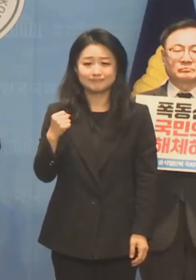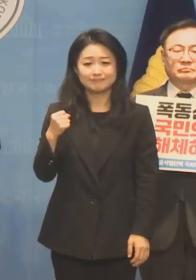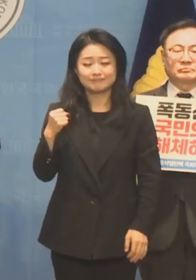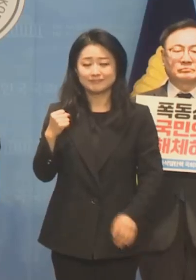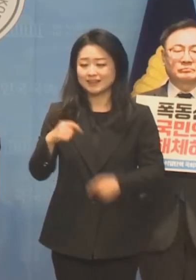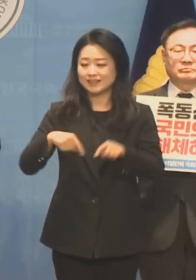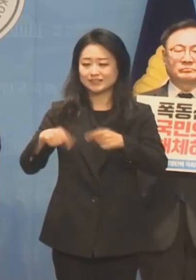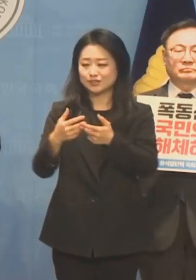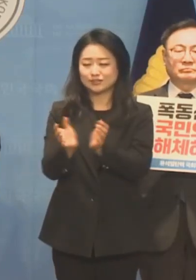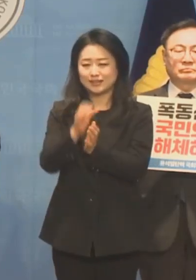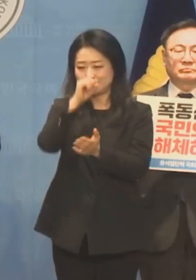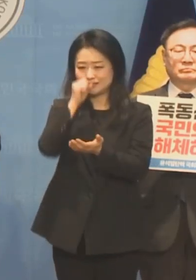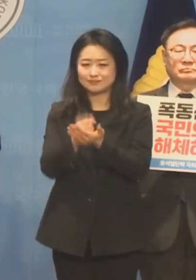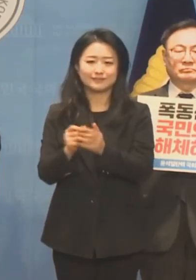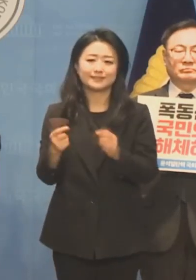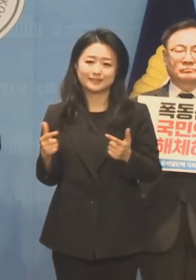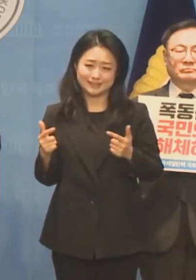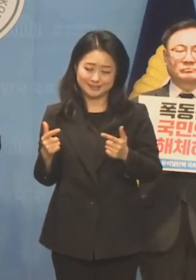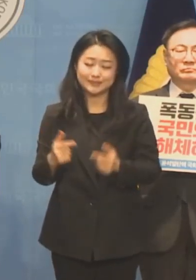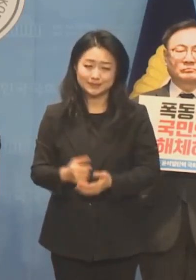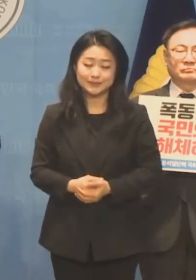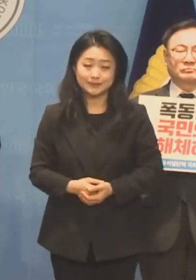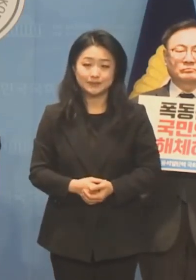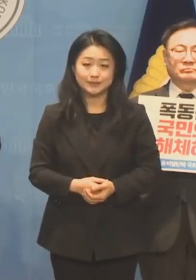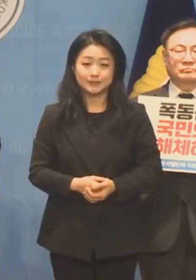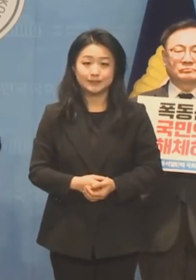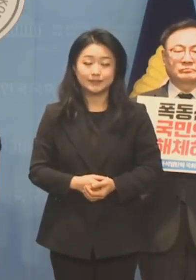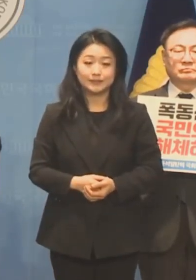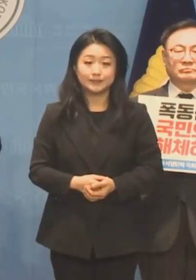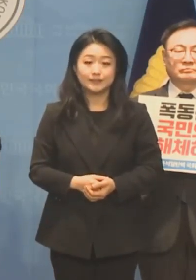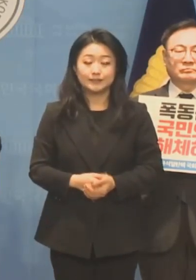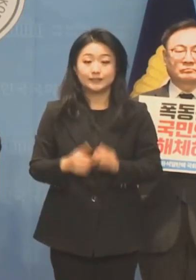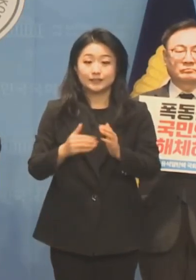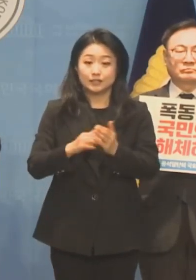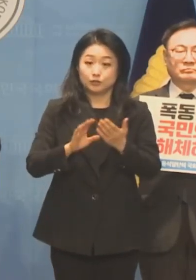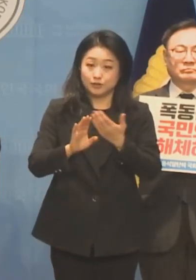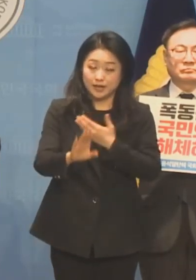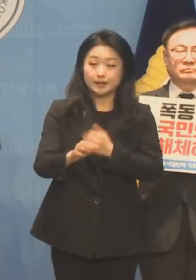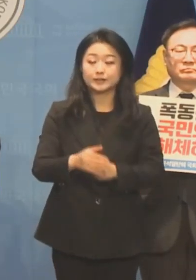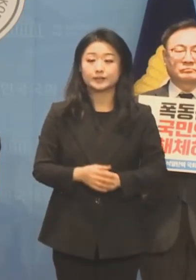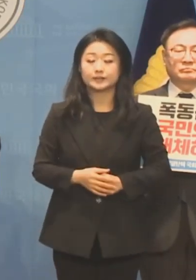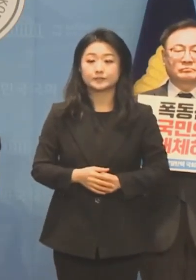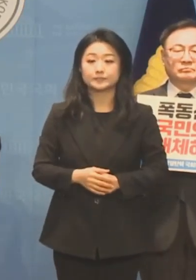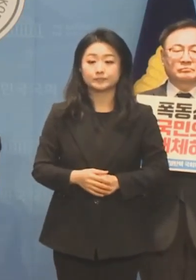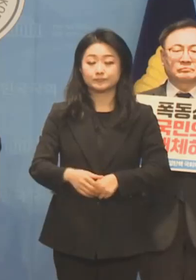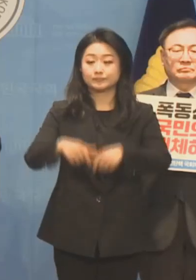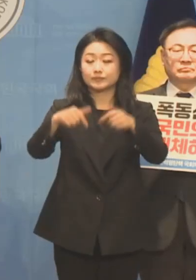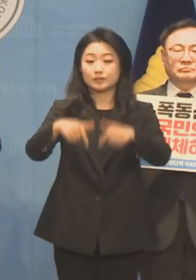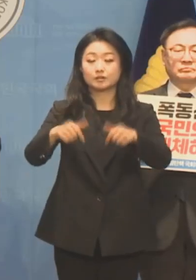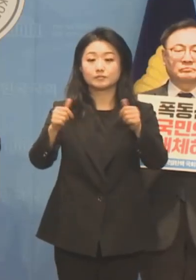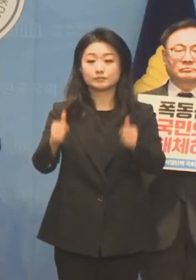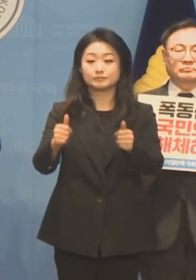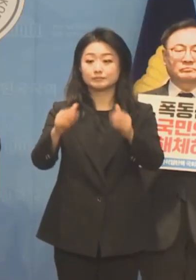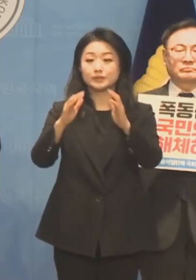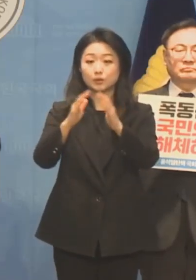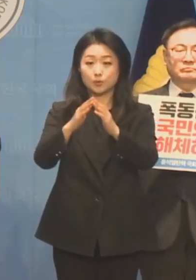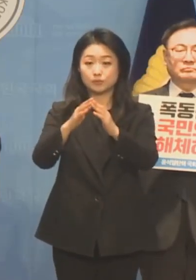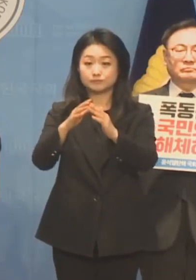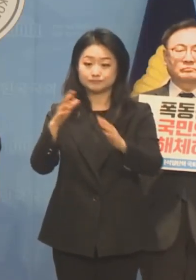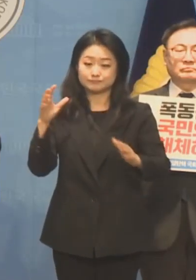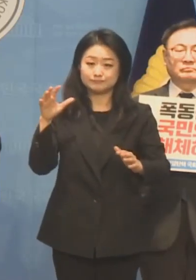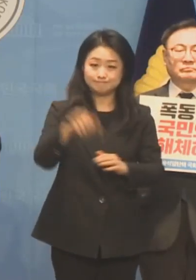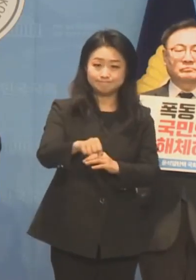정상적인 정당으로 존재하기 어렵습니다. 그 이후에도 이 서부지원 폭력,